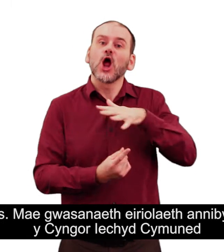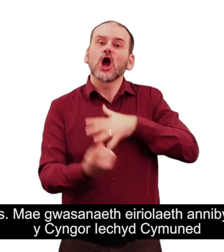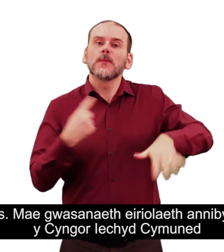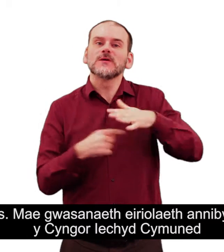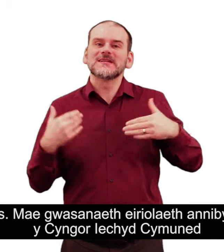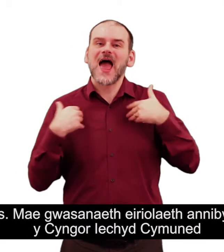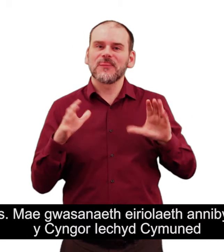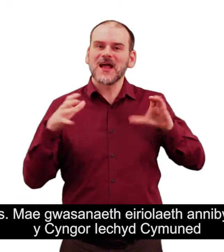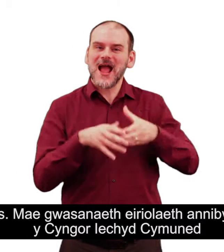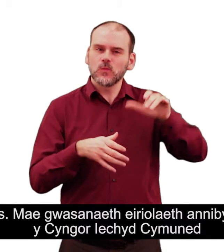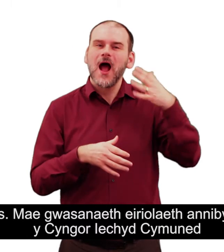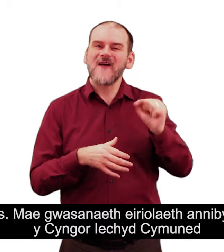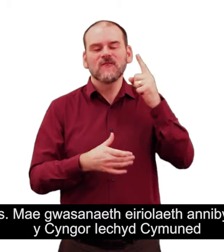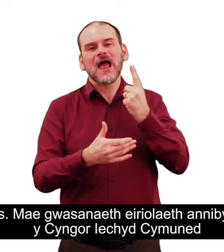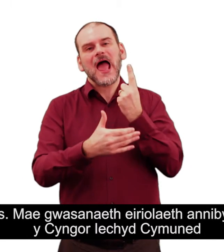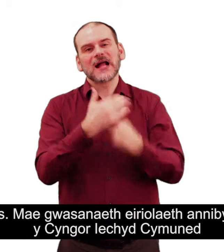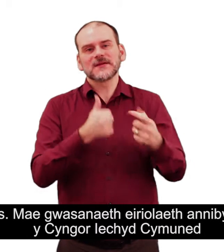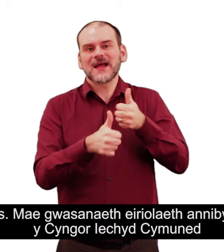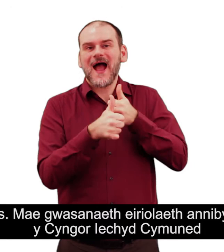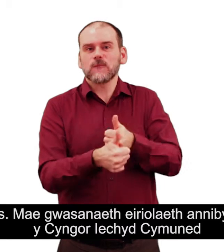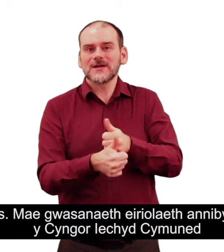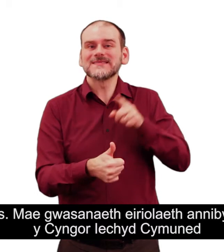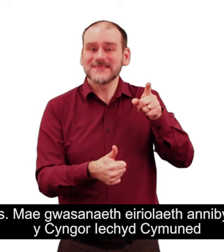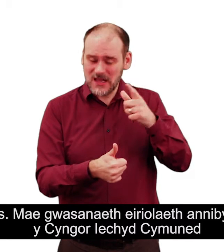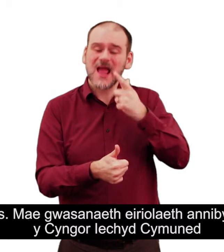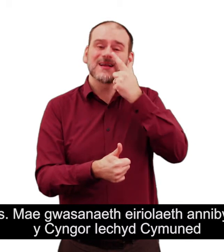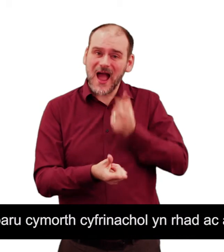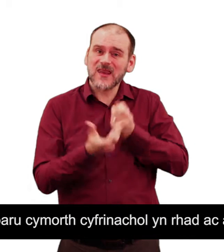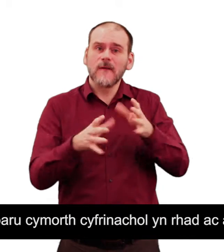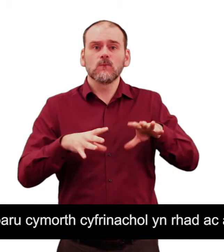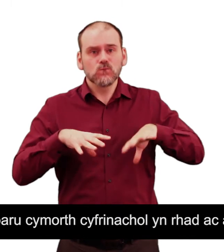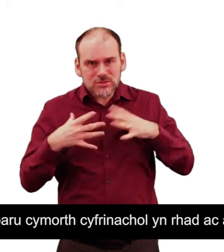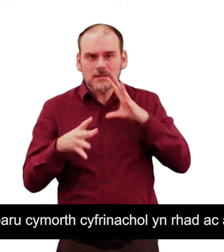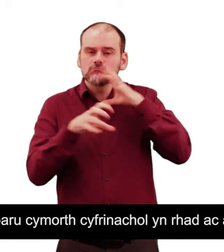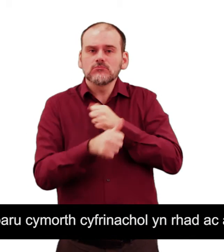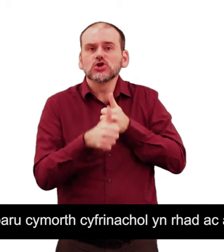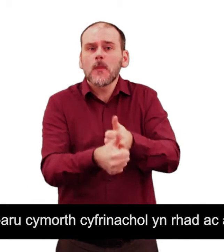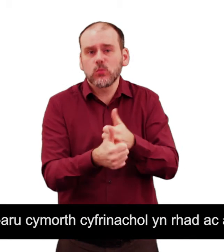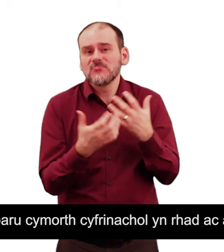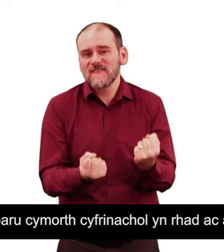Oes, mae Gwasanaeth Eiriolaeth Annibynnol y Cyngor Iechyd Cymuned yn darparu cymorth cyfrinachol yn rhad ac am ddim.